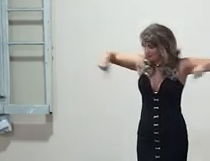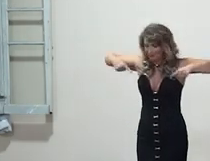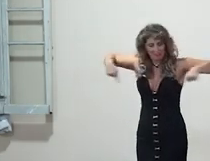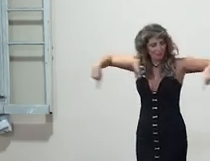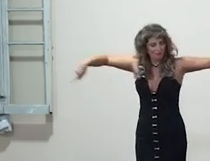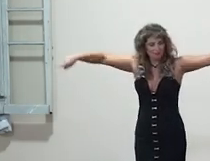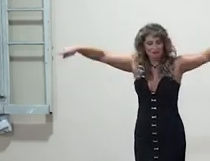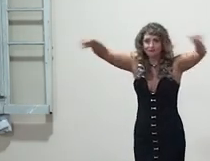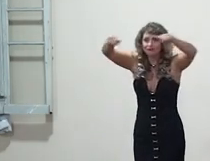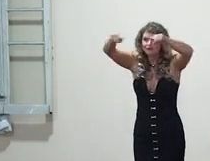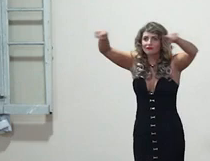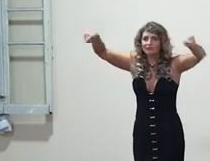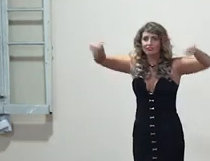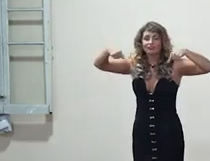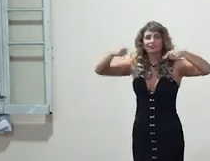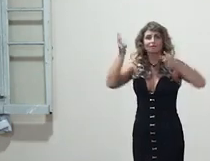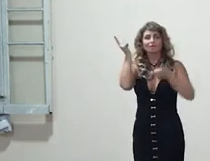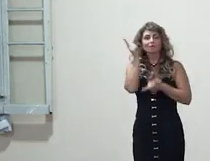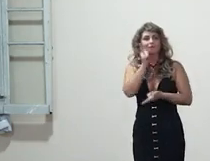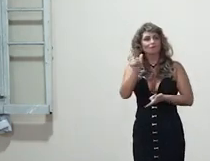e para engordar o